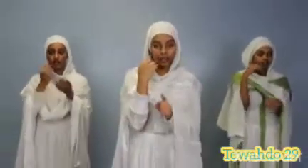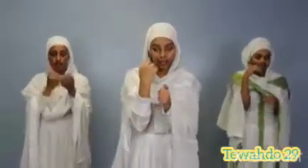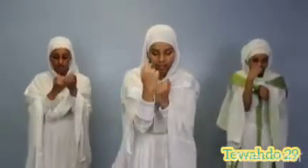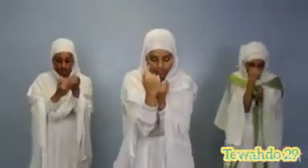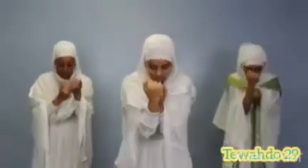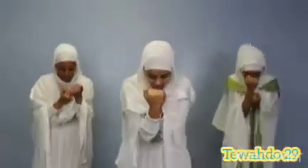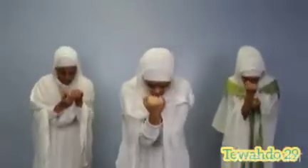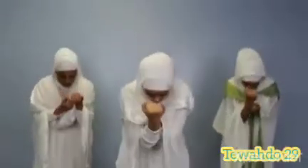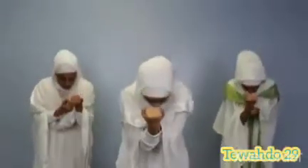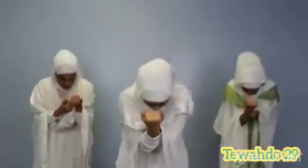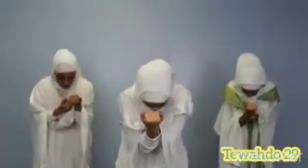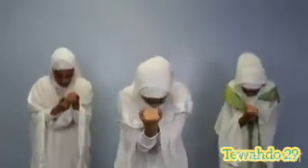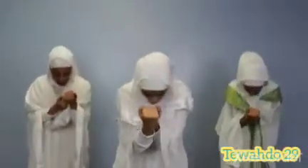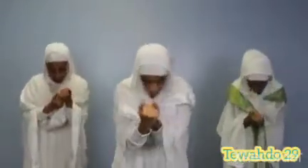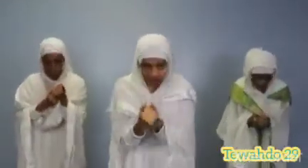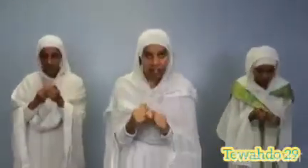ለማርያም ንገኒ